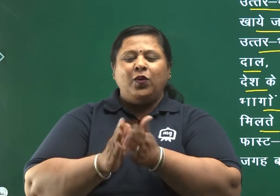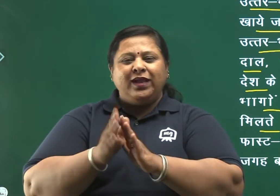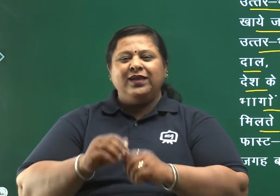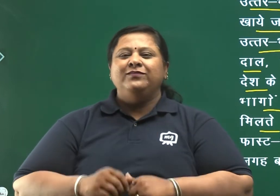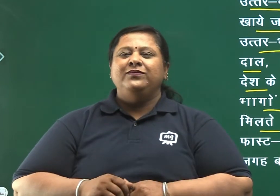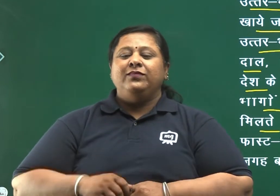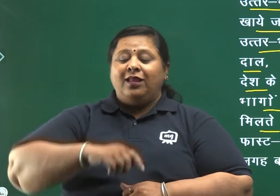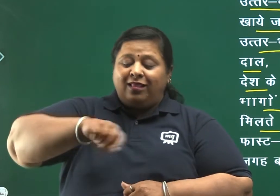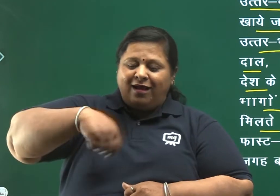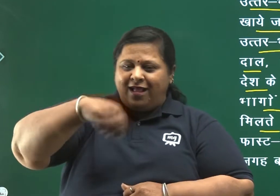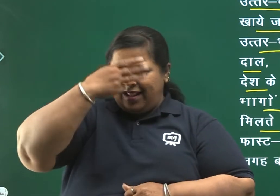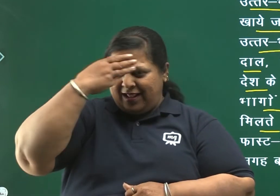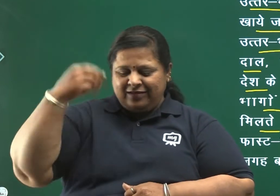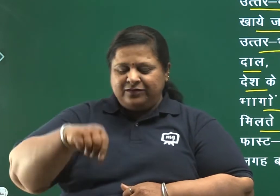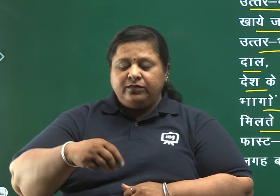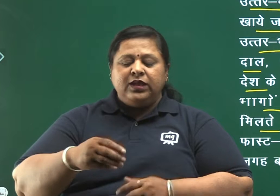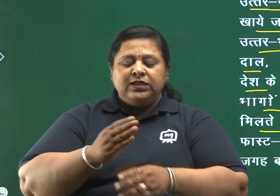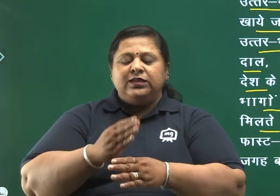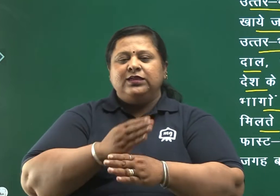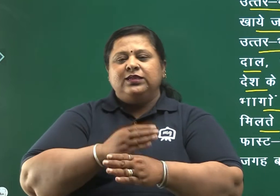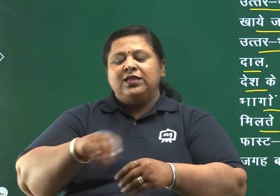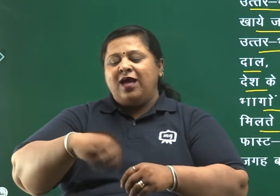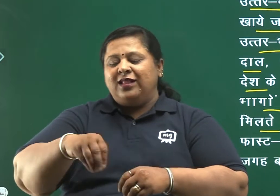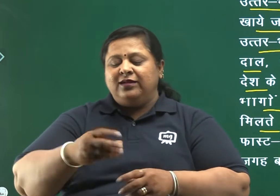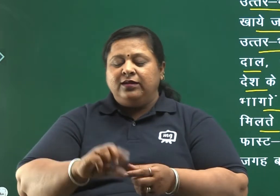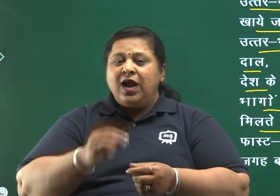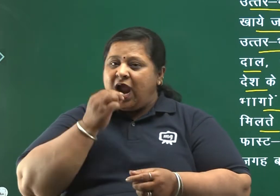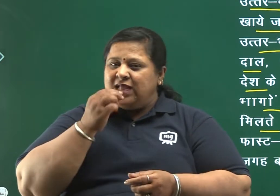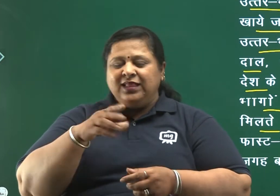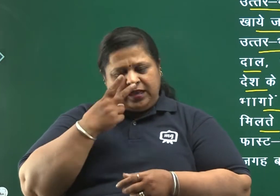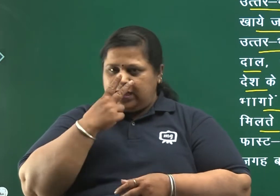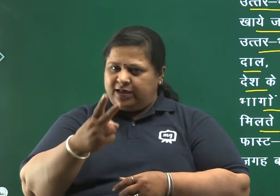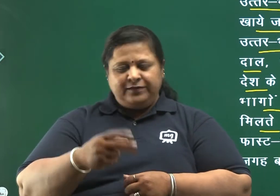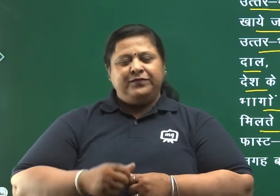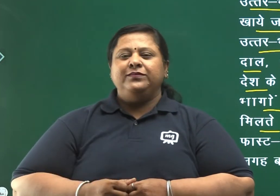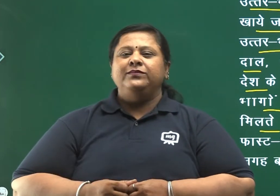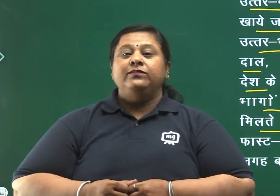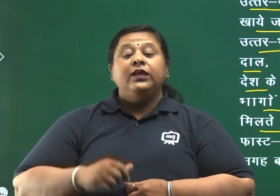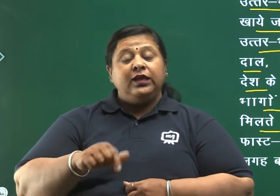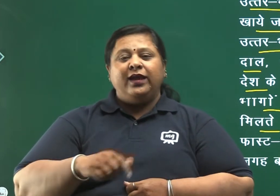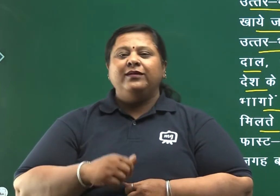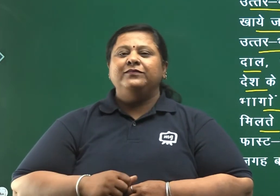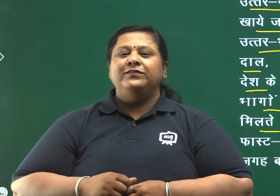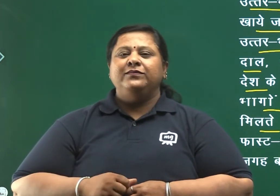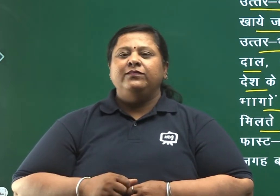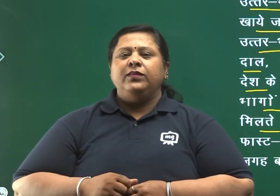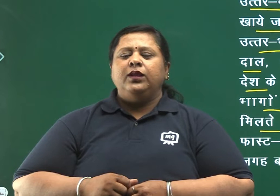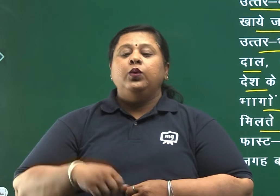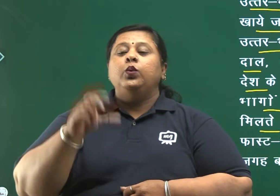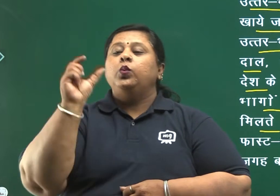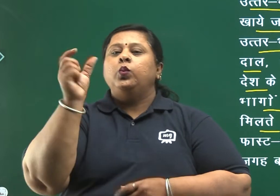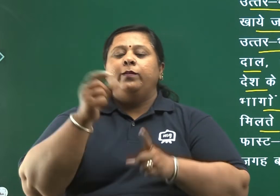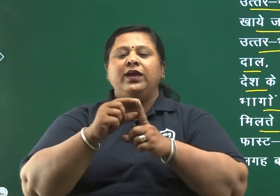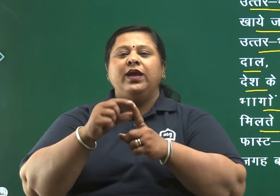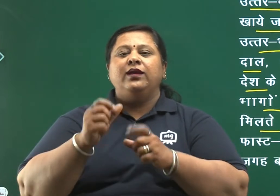रोटी, दाल, सलाद देख रहे हैं। ये उत्तर भारत